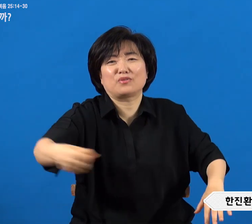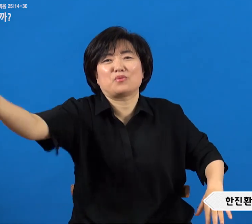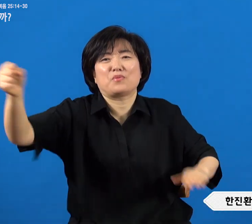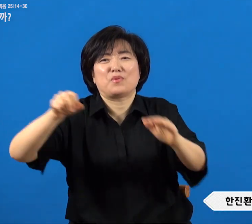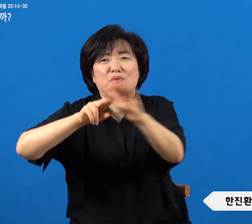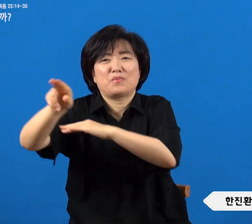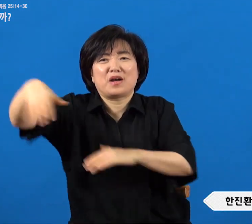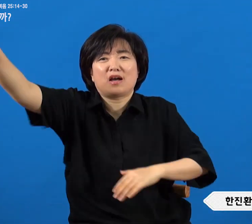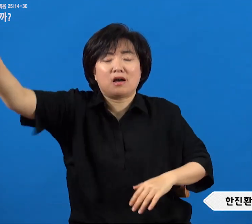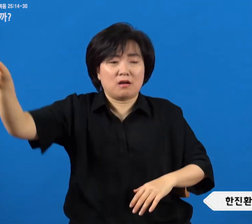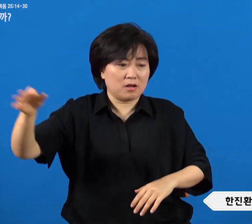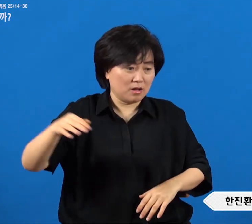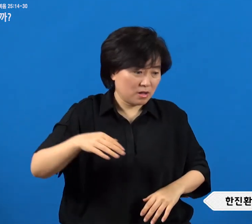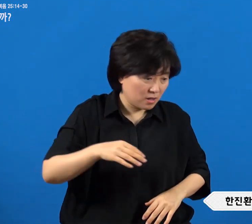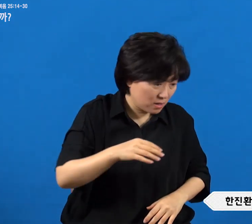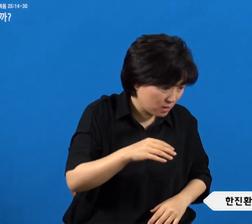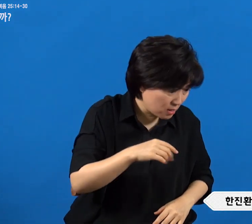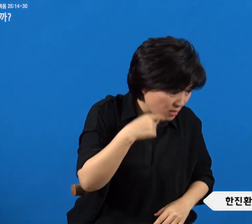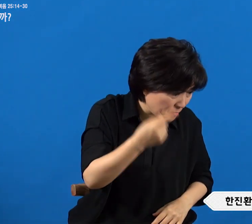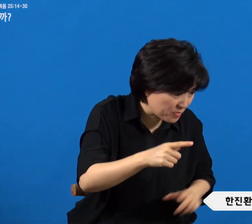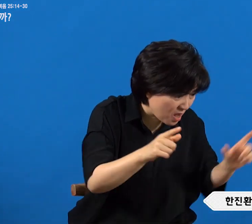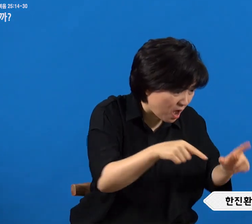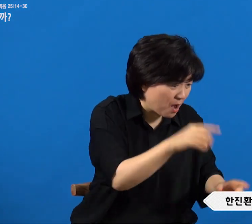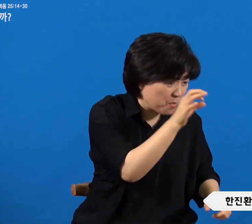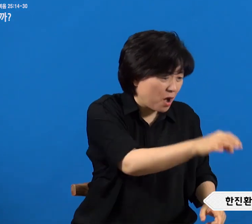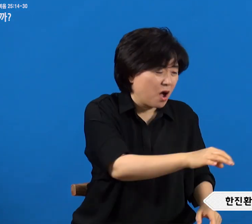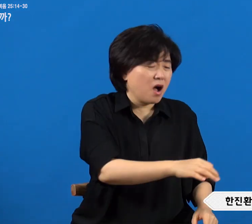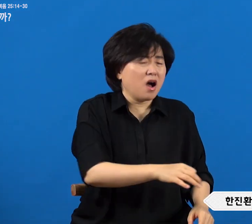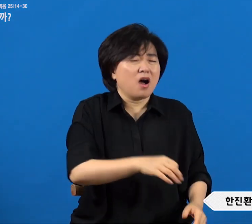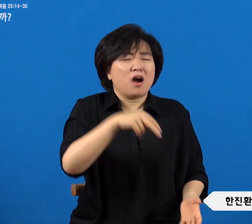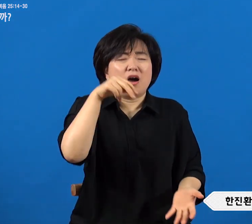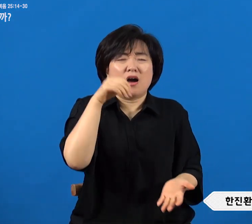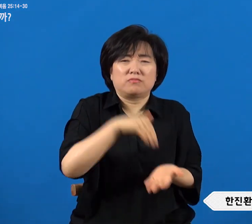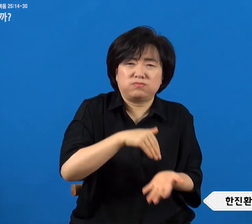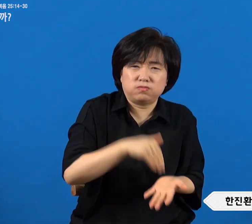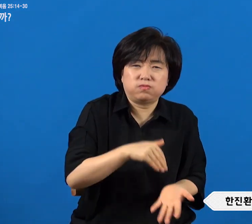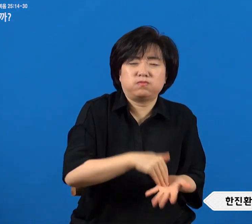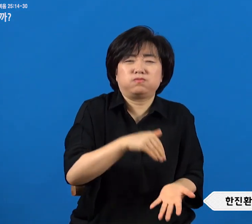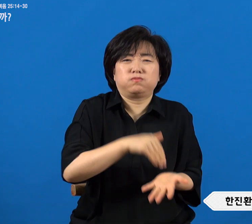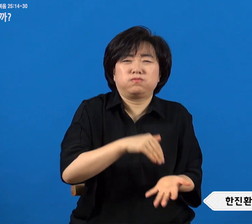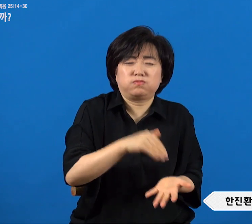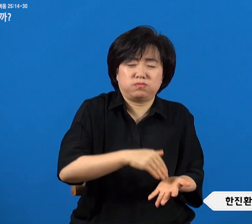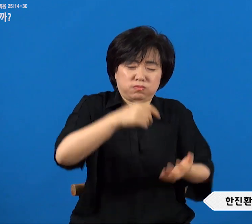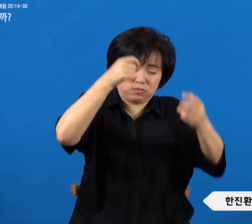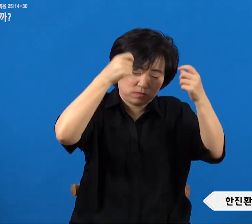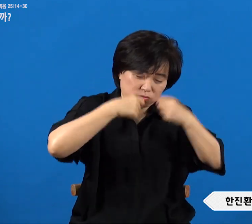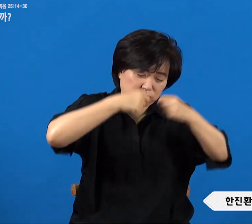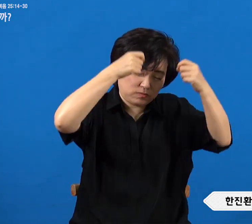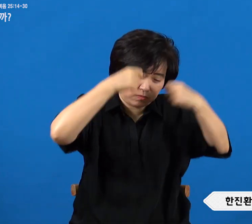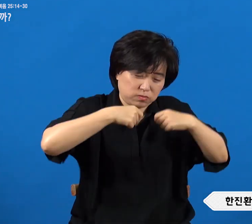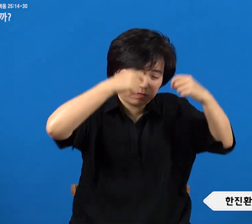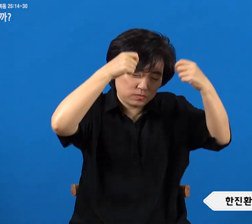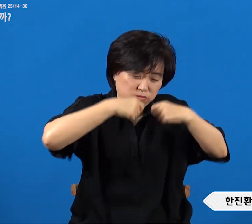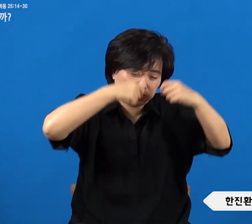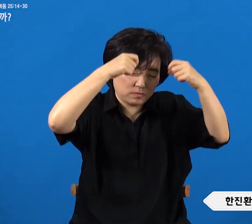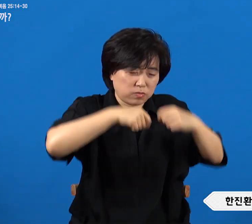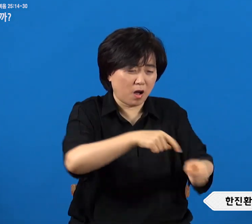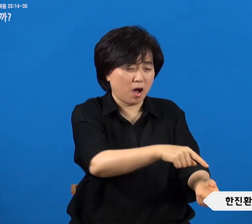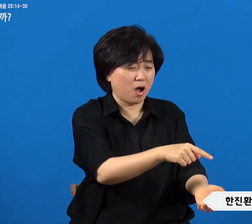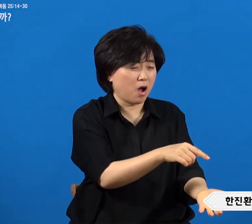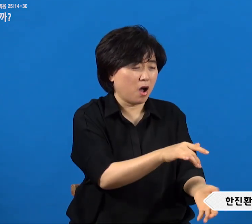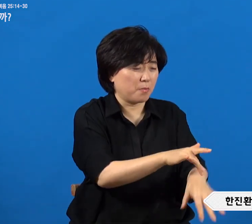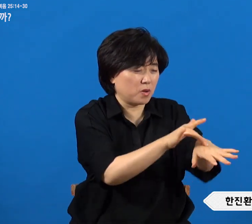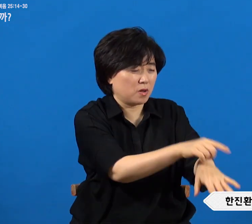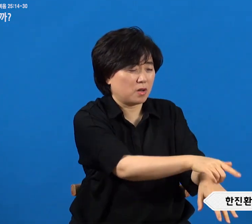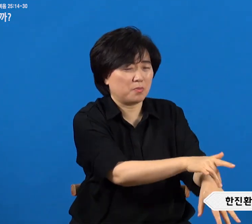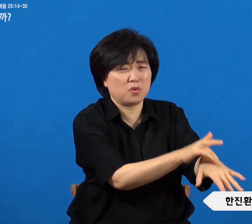자기 금덩어리 없어진 것을 알고는 대성통곡을 합니다. 현자가 그 모습을 보고는